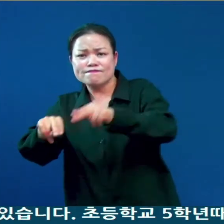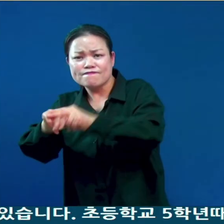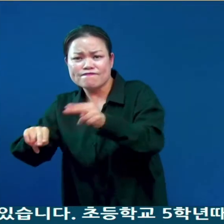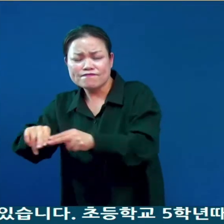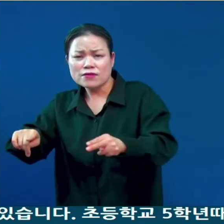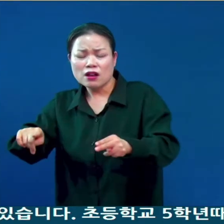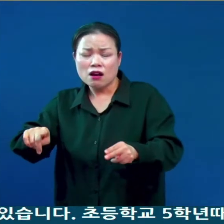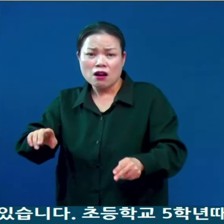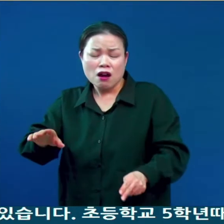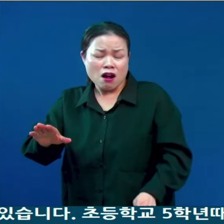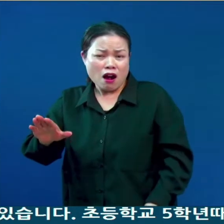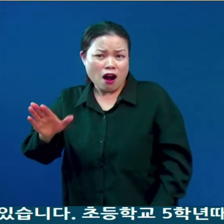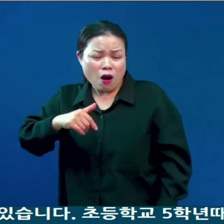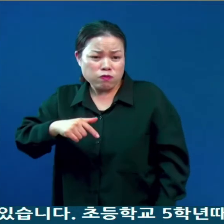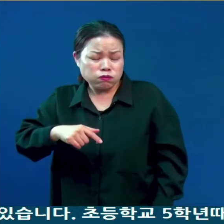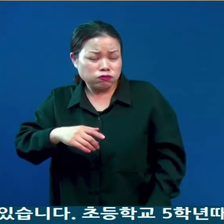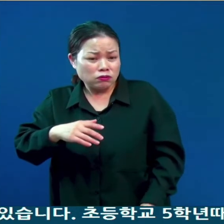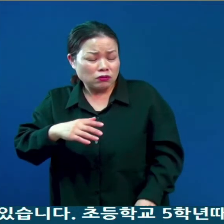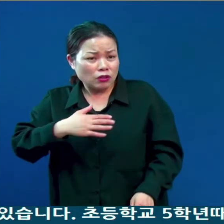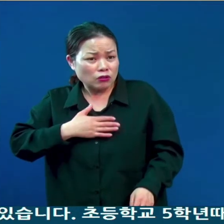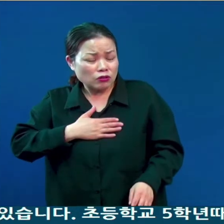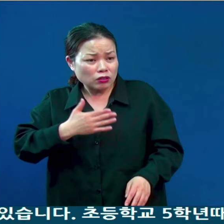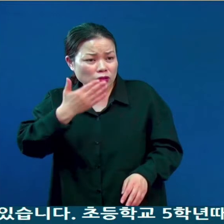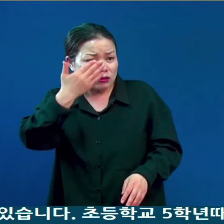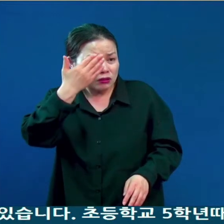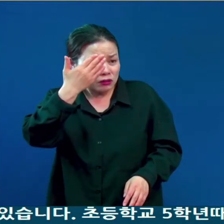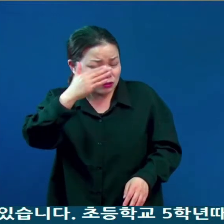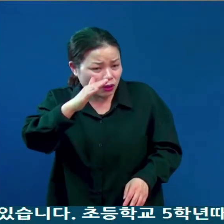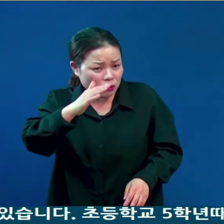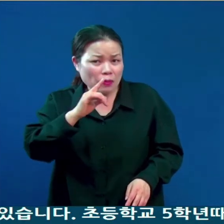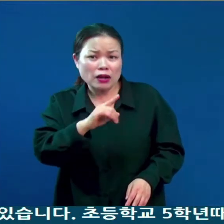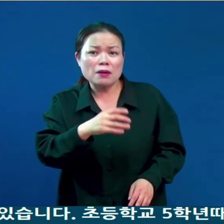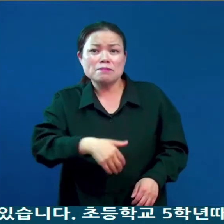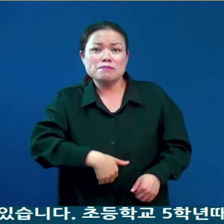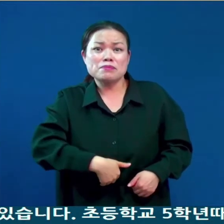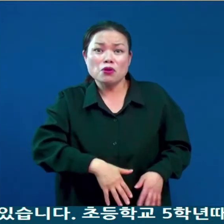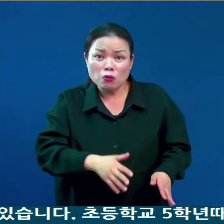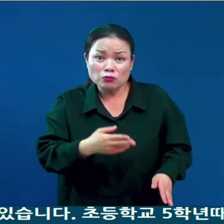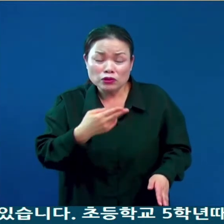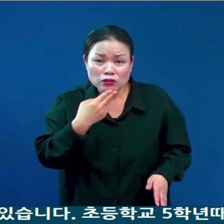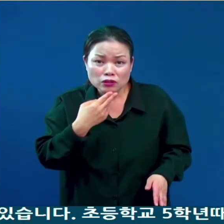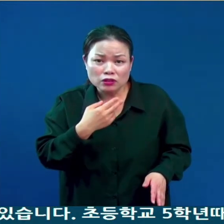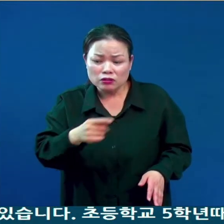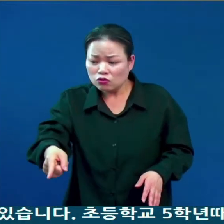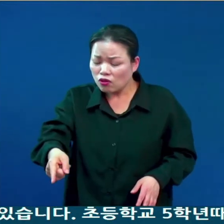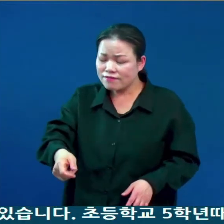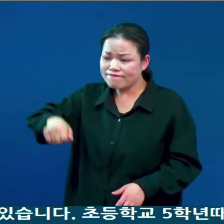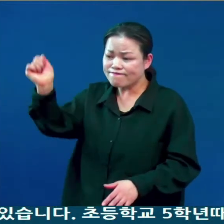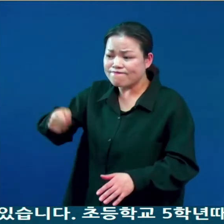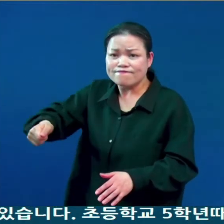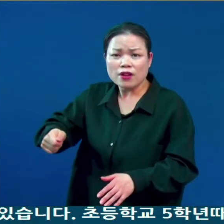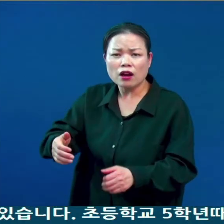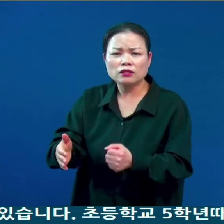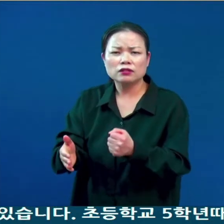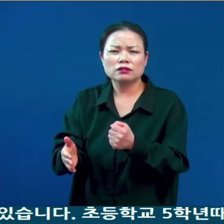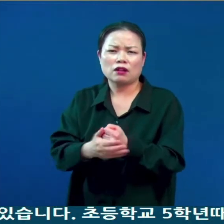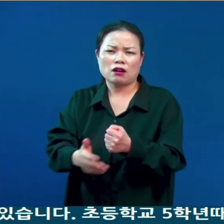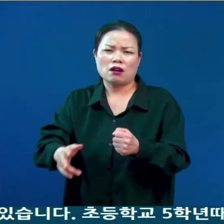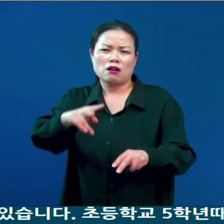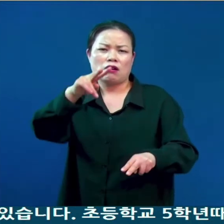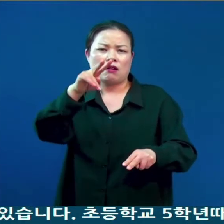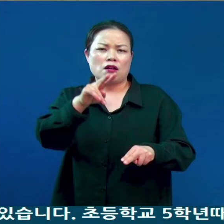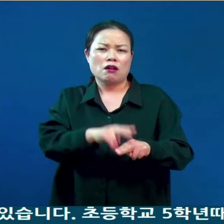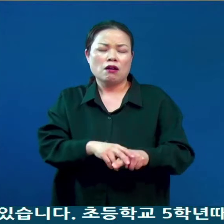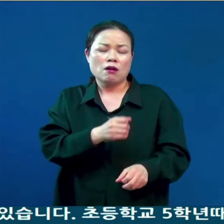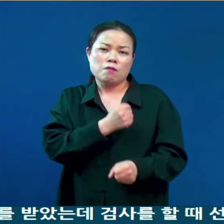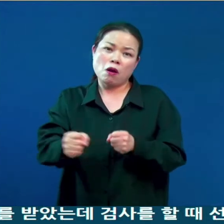하면서 당하면서 선생님 저 숙제 면제인데요 말할 겨를도 없이 그냥 무조건 손내 하면서 때리니까 이건 그냥 앉아서 당한